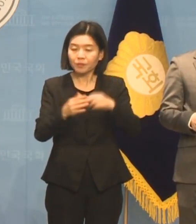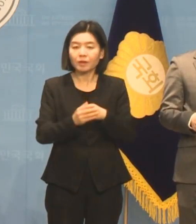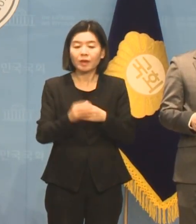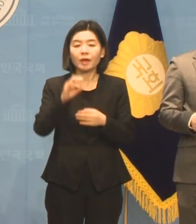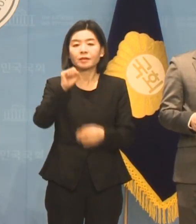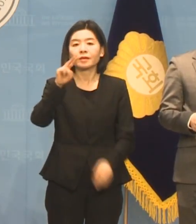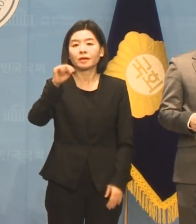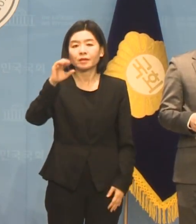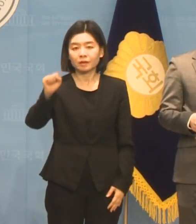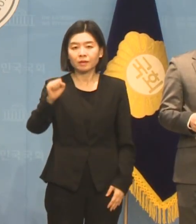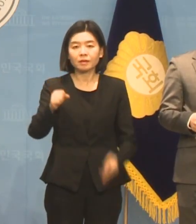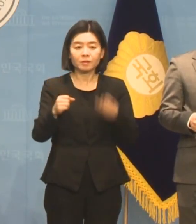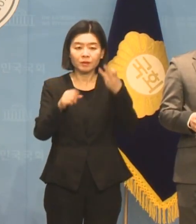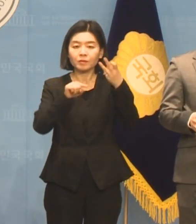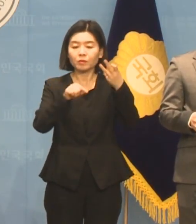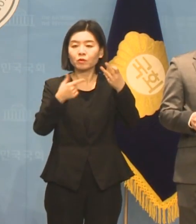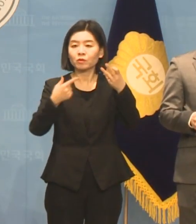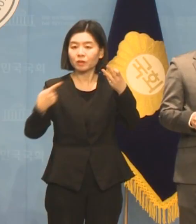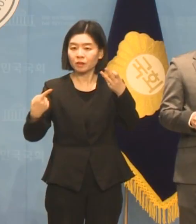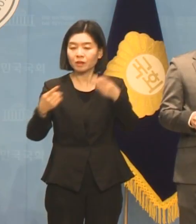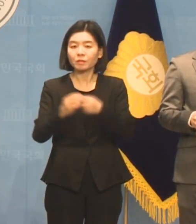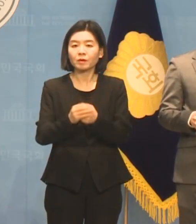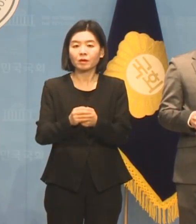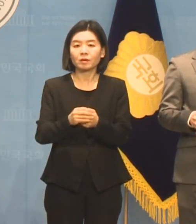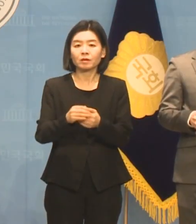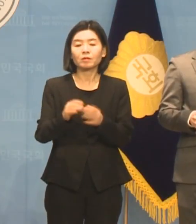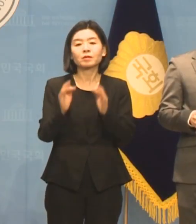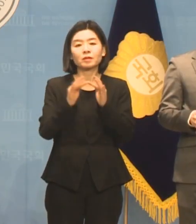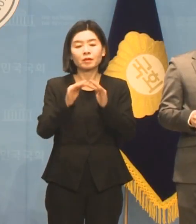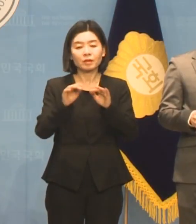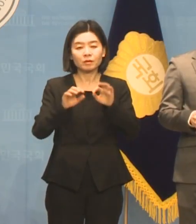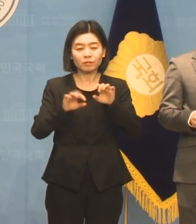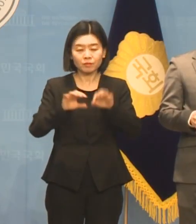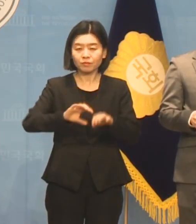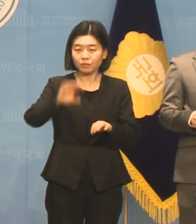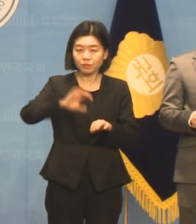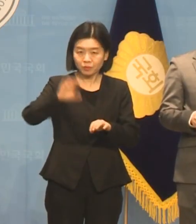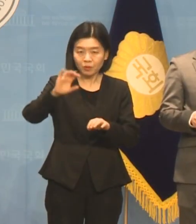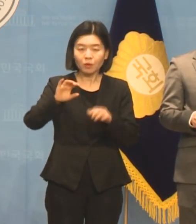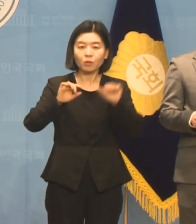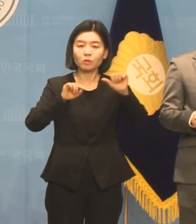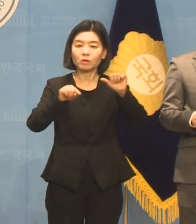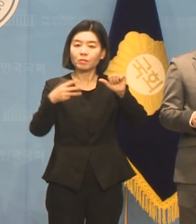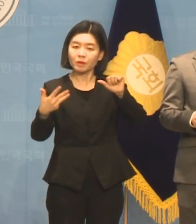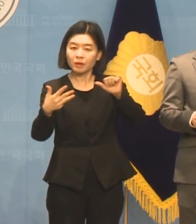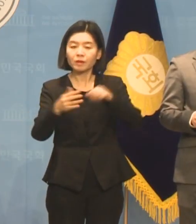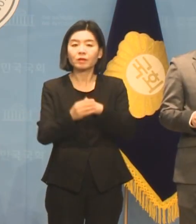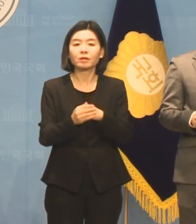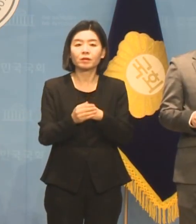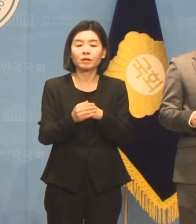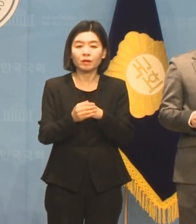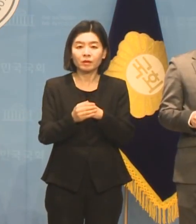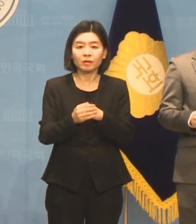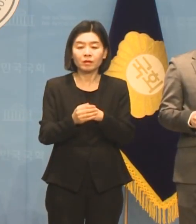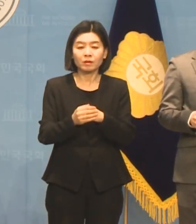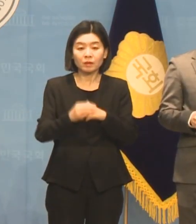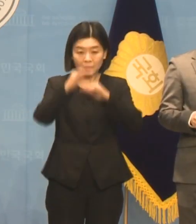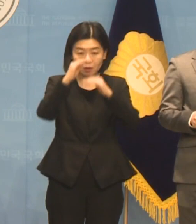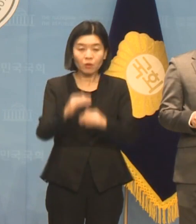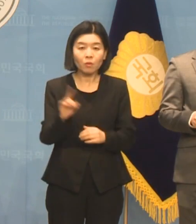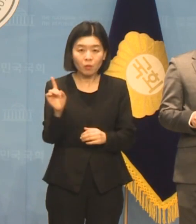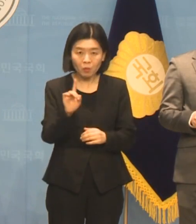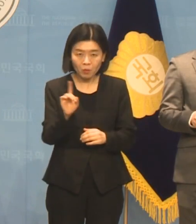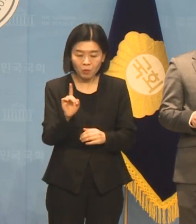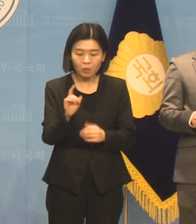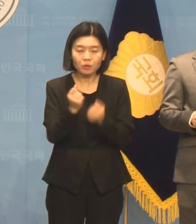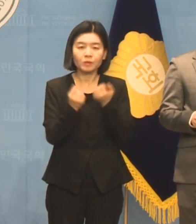SNS가 13.61%, 오픈 채팅 6.81%, 커뮤니티가 5.76% 순으로 제보되었습니다. 주요 제보 사항